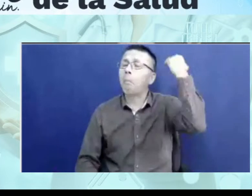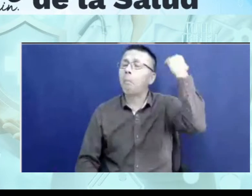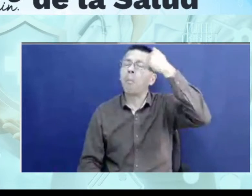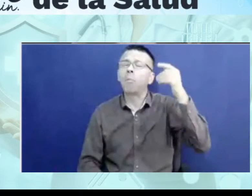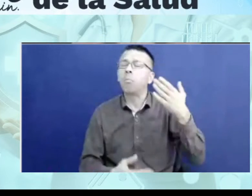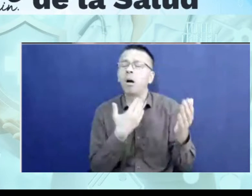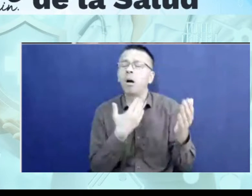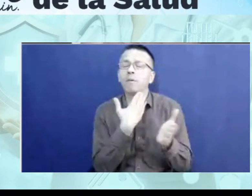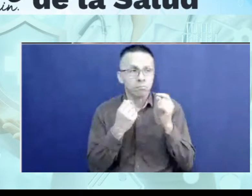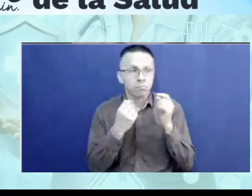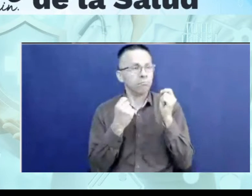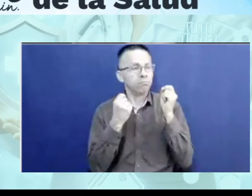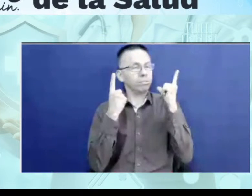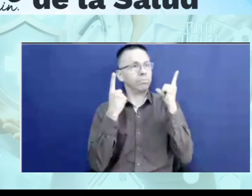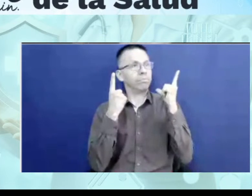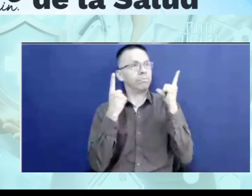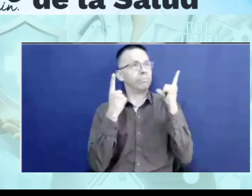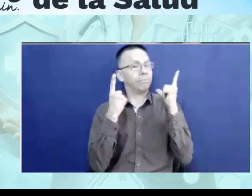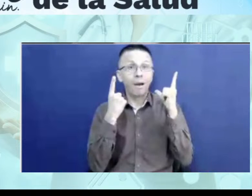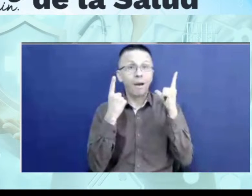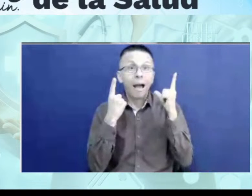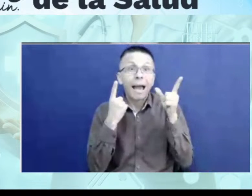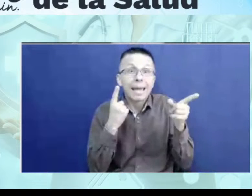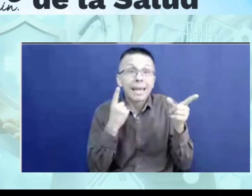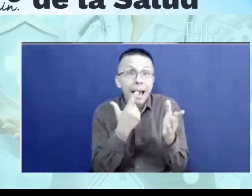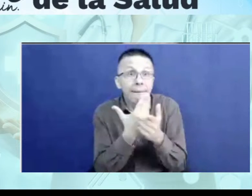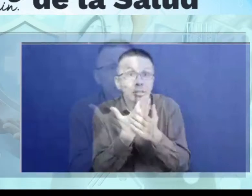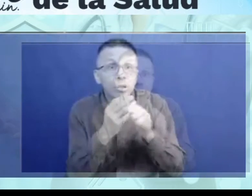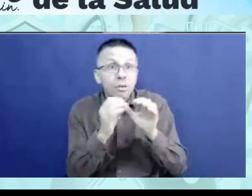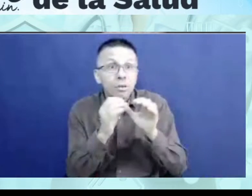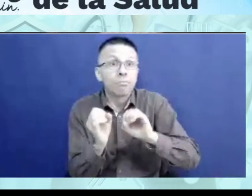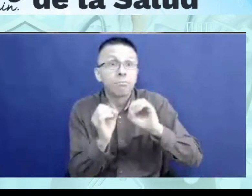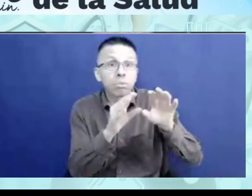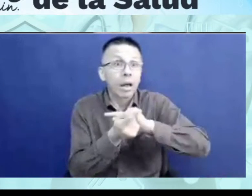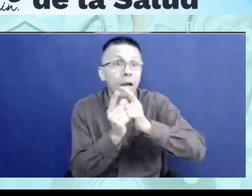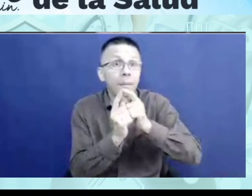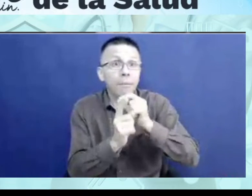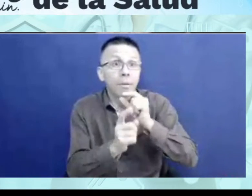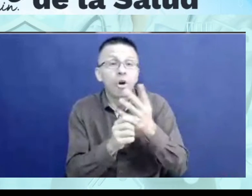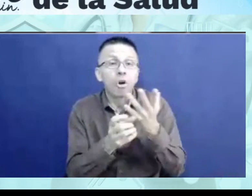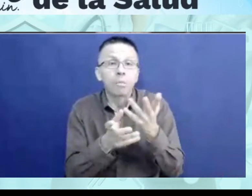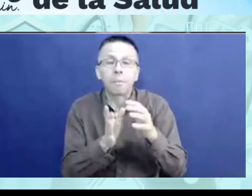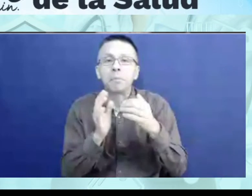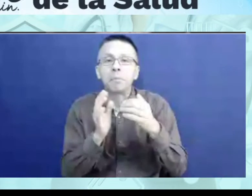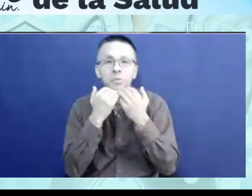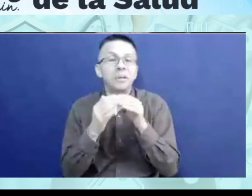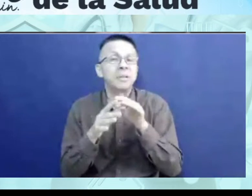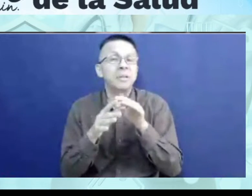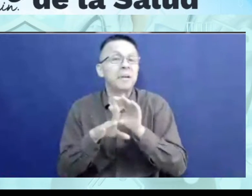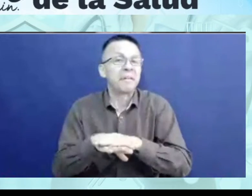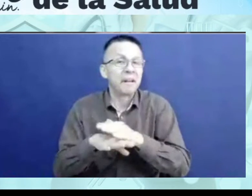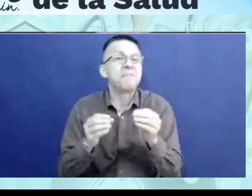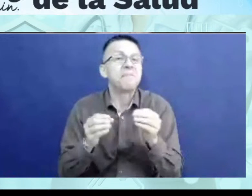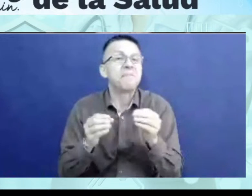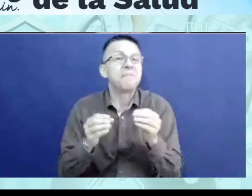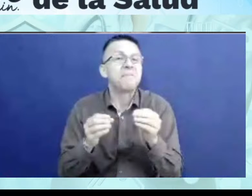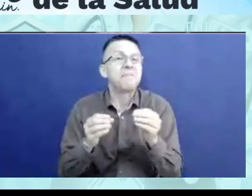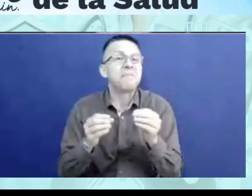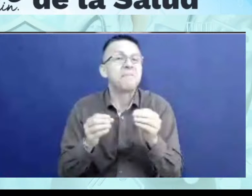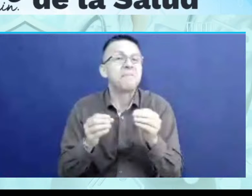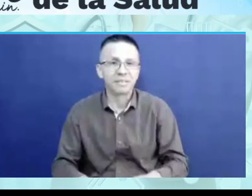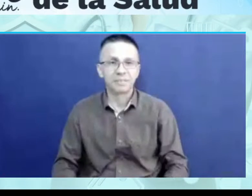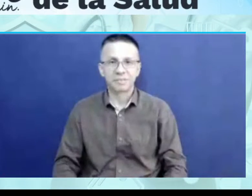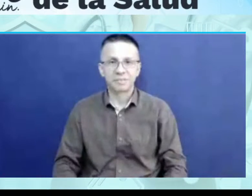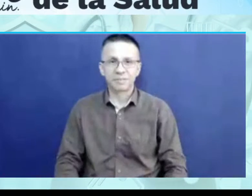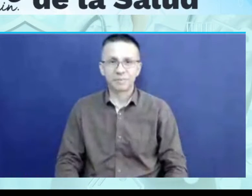iba, ni tampoco nos había comentado para dónde, pero... Pero ya lo sabe, ahí lo chivié. Pero quiere que le cuente una cosa. Definitivamente todos